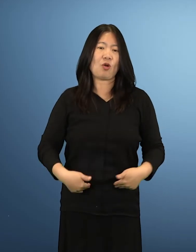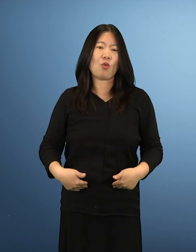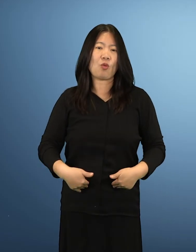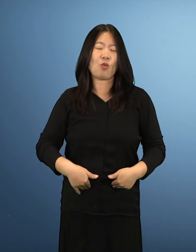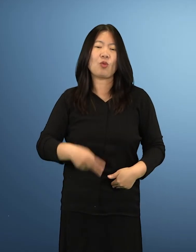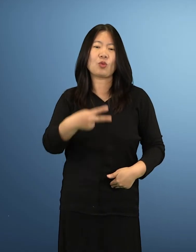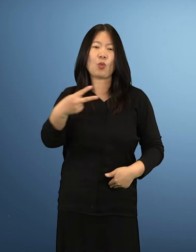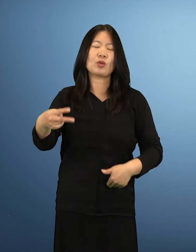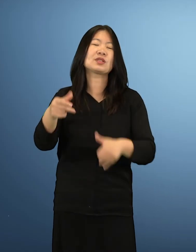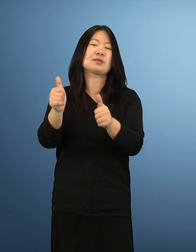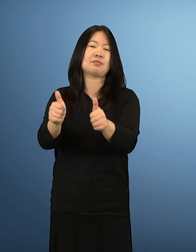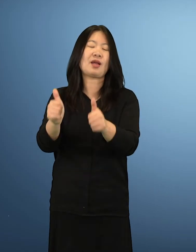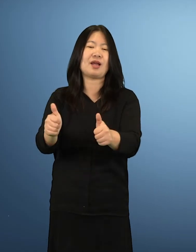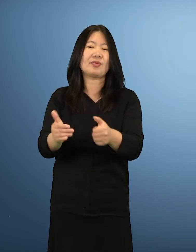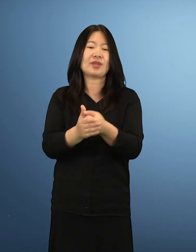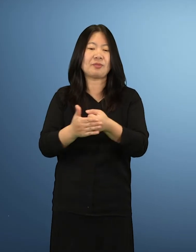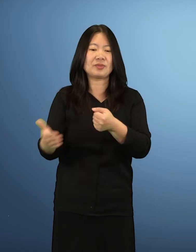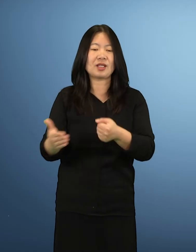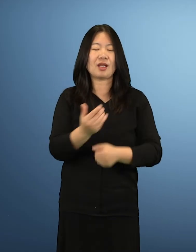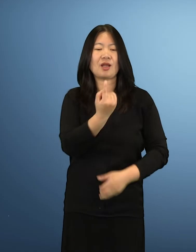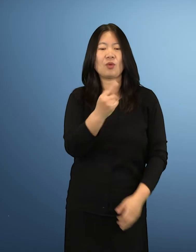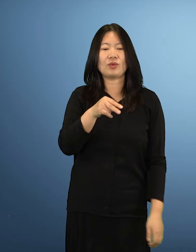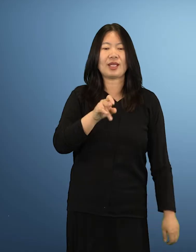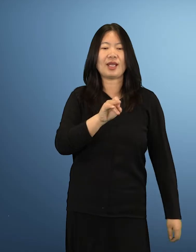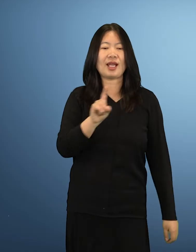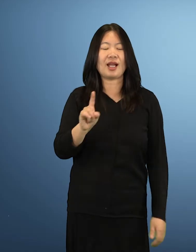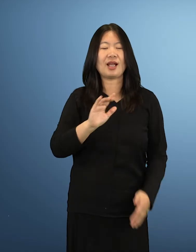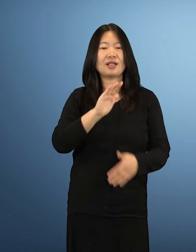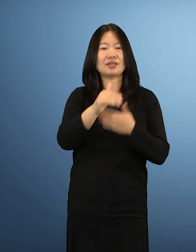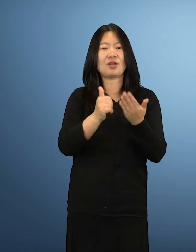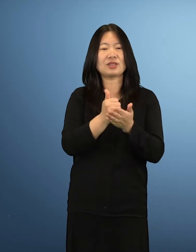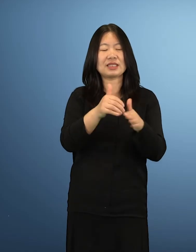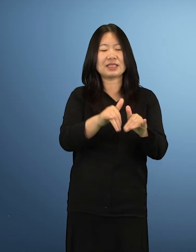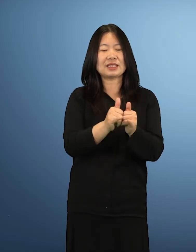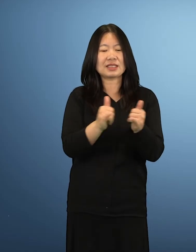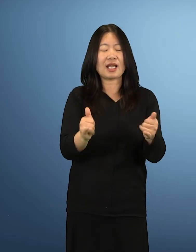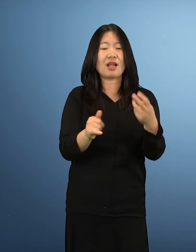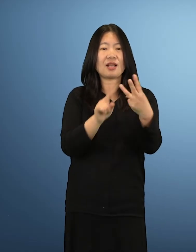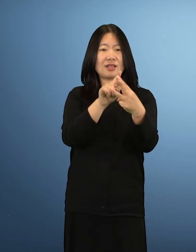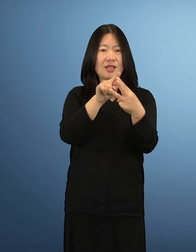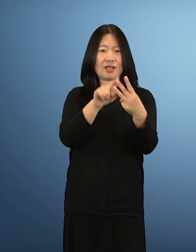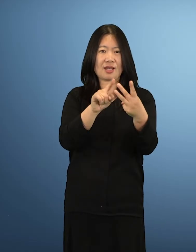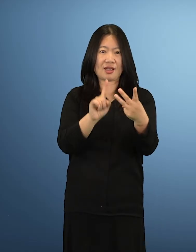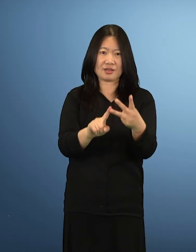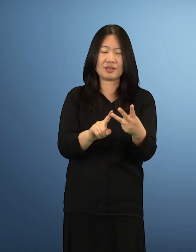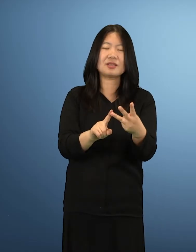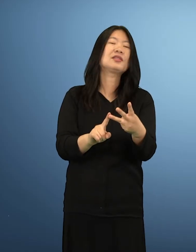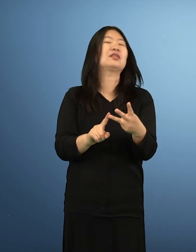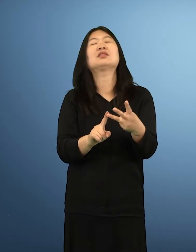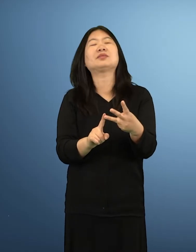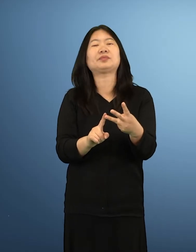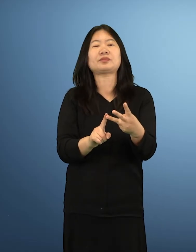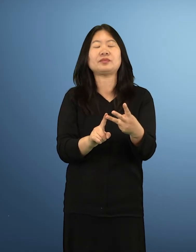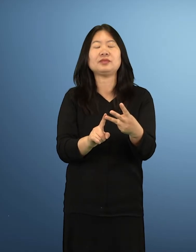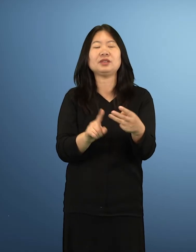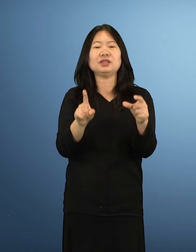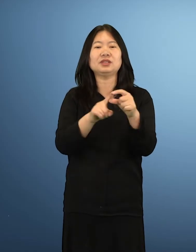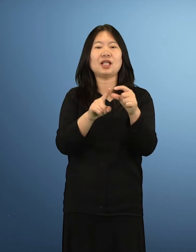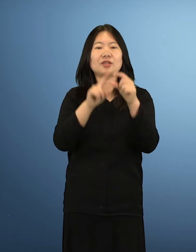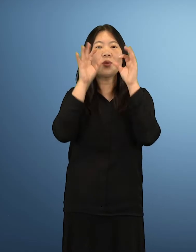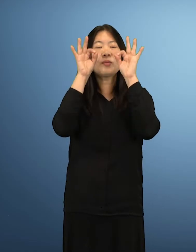심판입니다. 그래서 호세아 선지자의 세 가지 엮어진